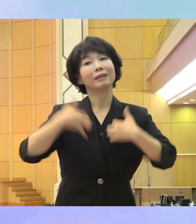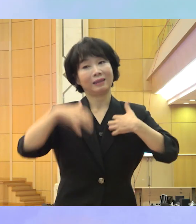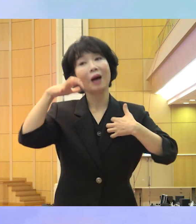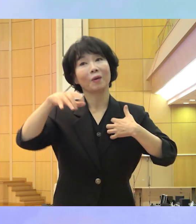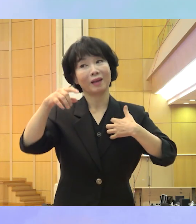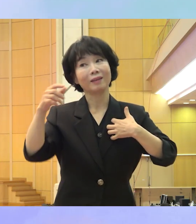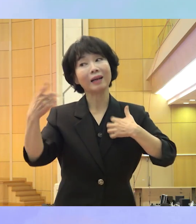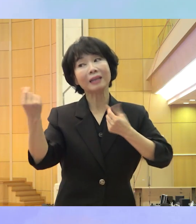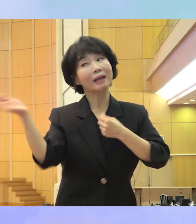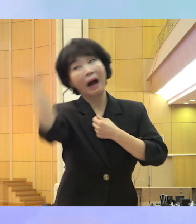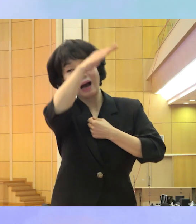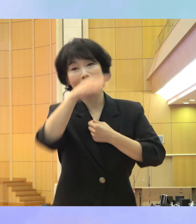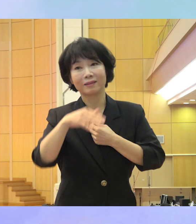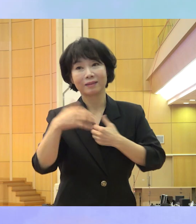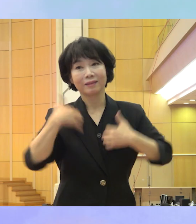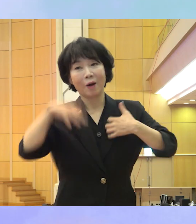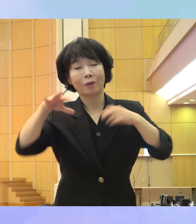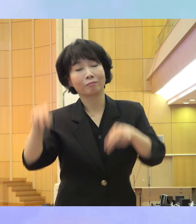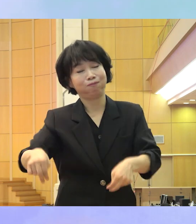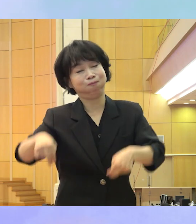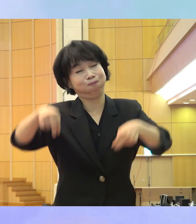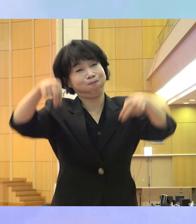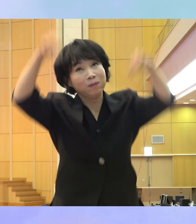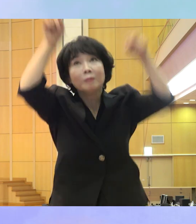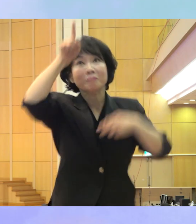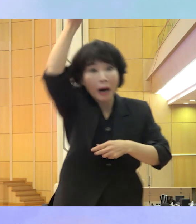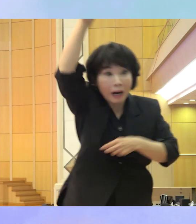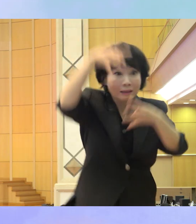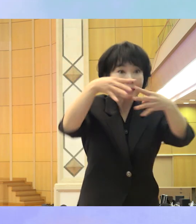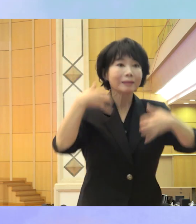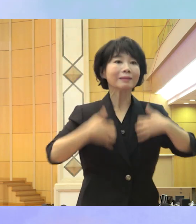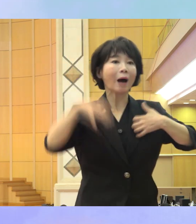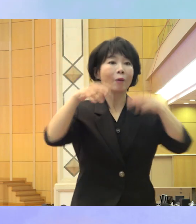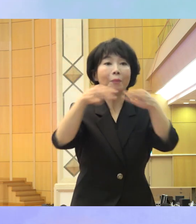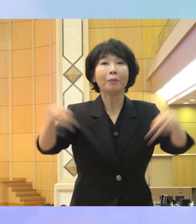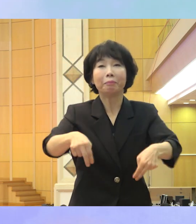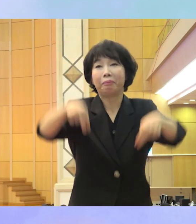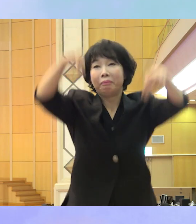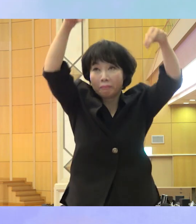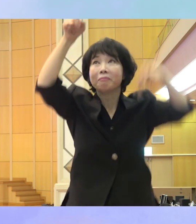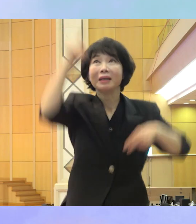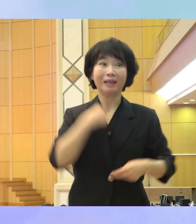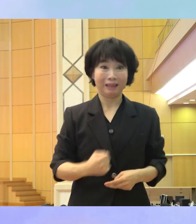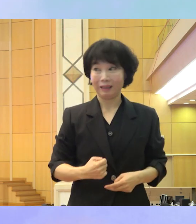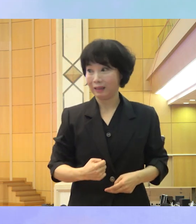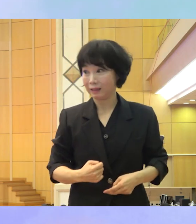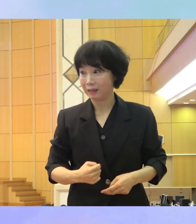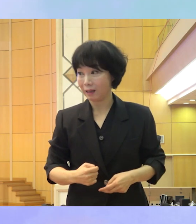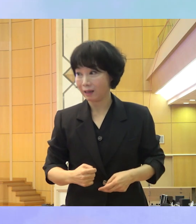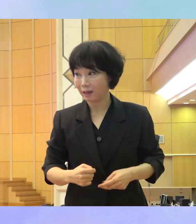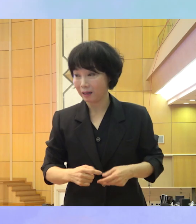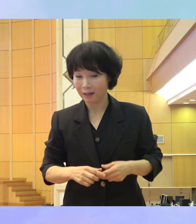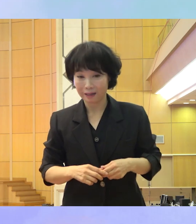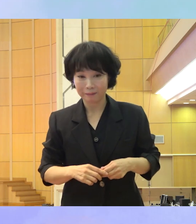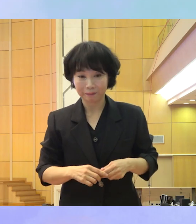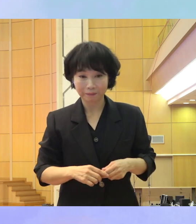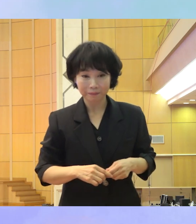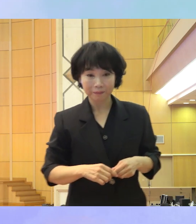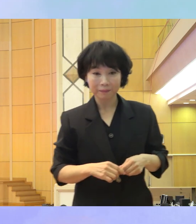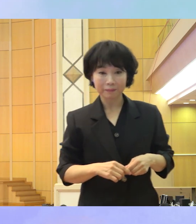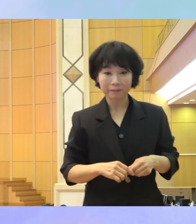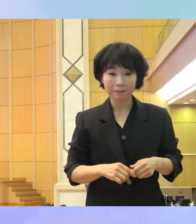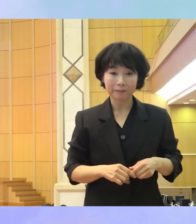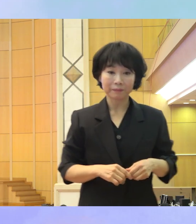사람은 지금 한 사람도 없어요. 그래서 요한복음 3장 13절에 14절인가 이런 말이죠.